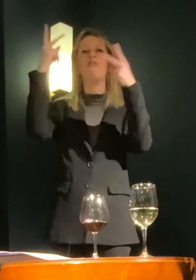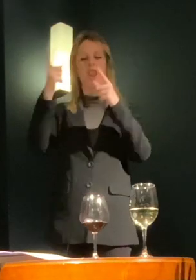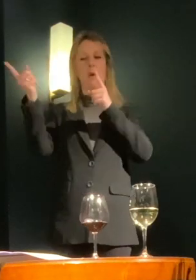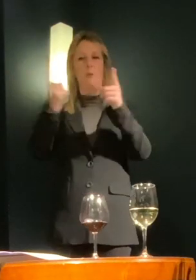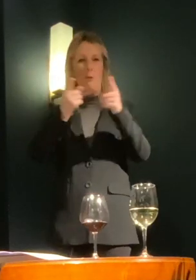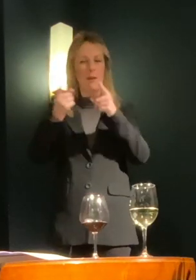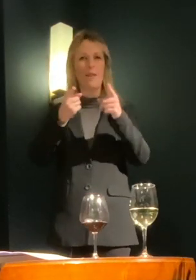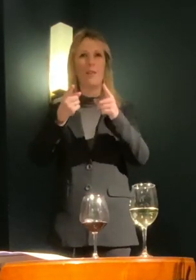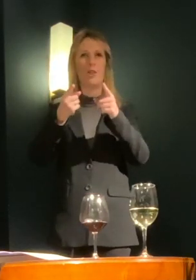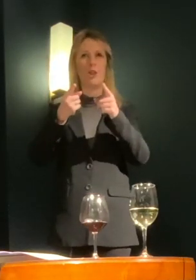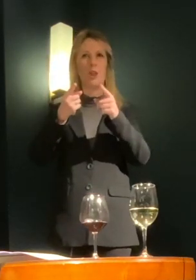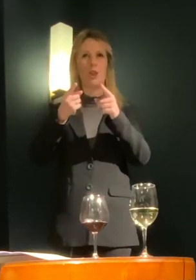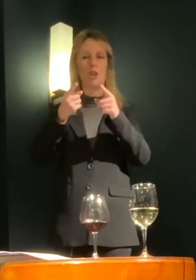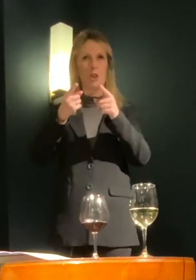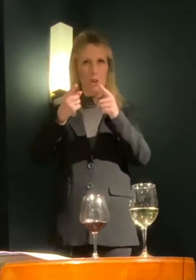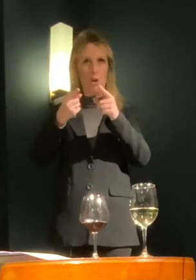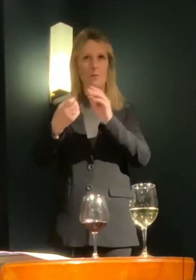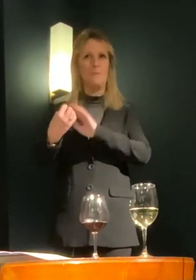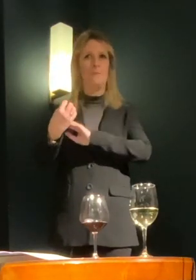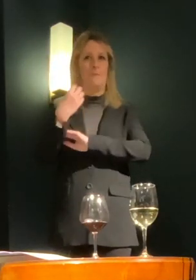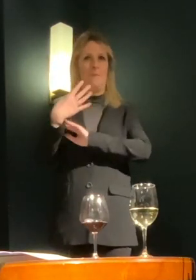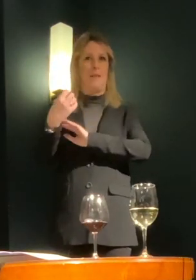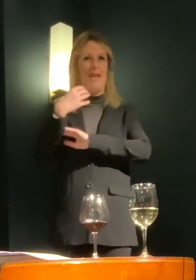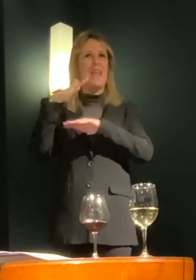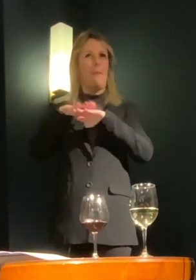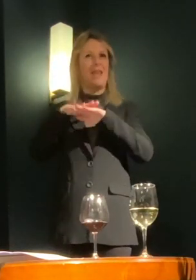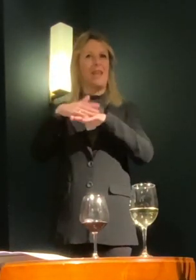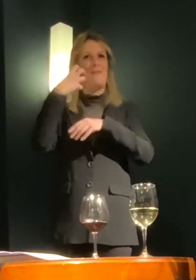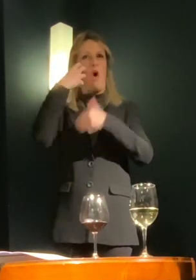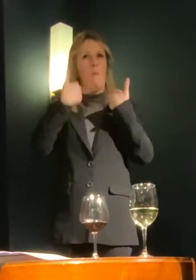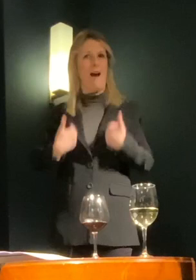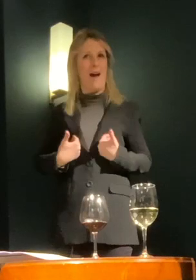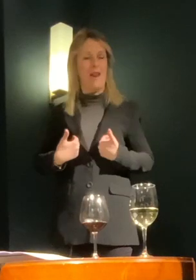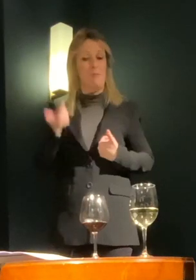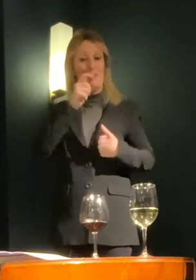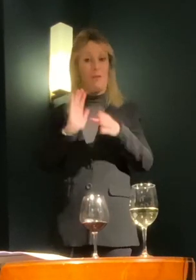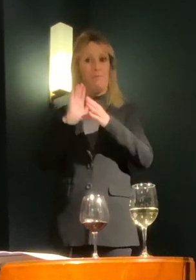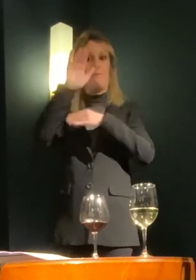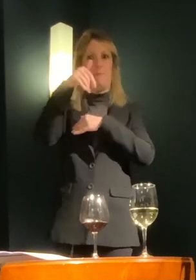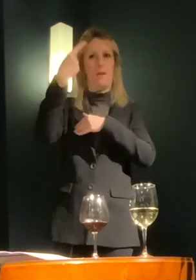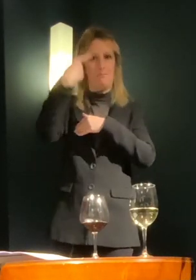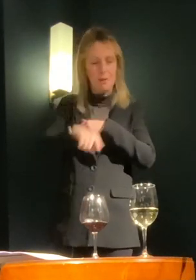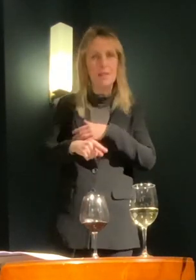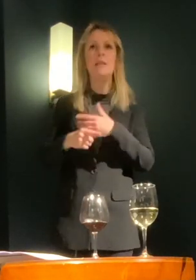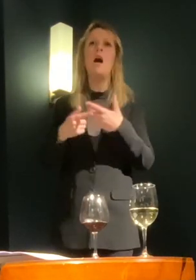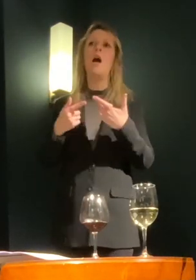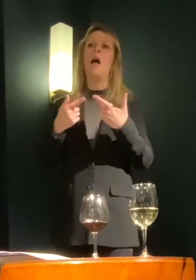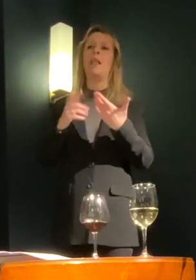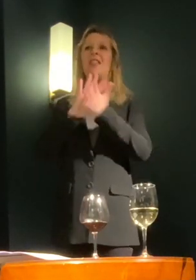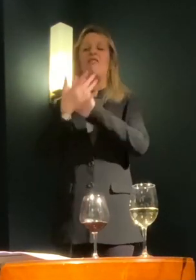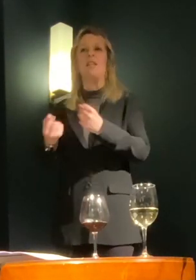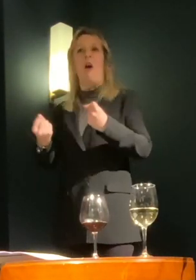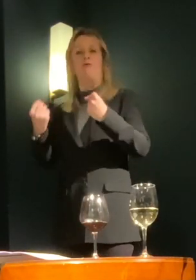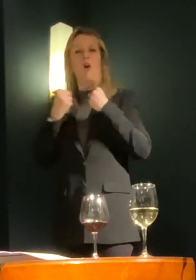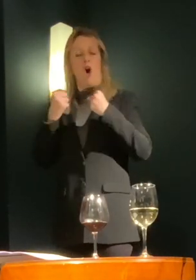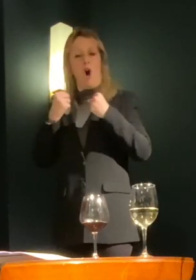momento che poi ti forma proprio come esperienza umana, perché superato quello, diciamo, tu hai comunque una forza con te